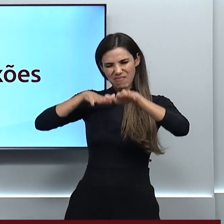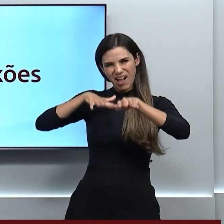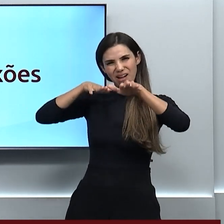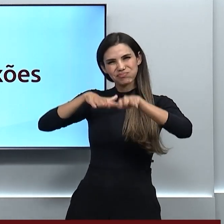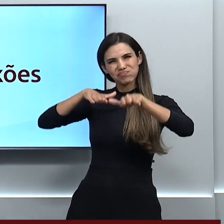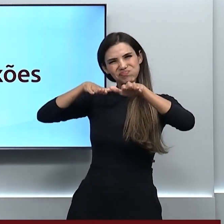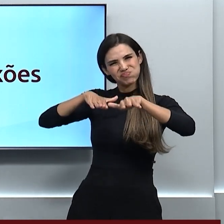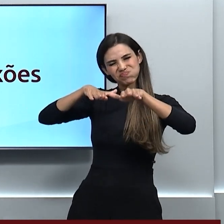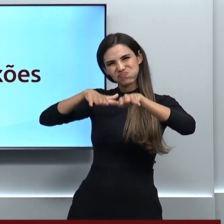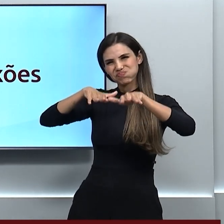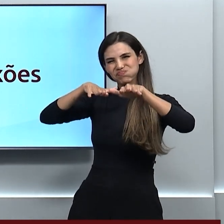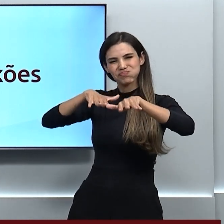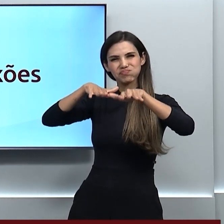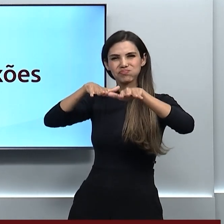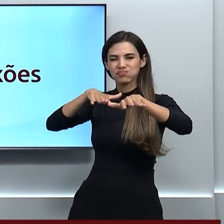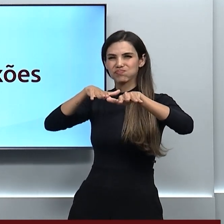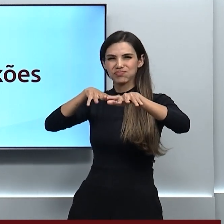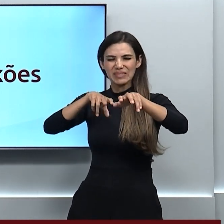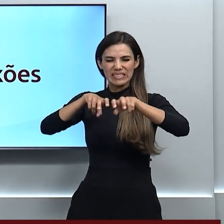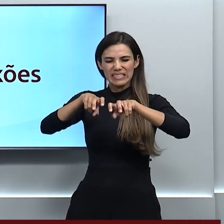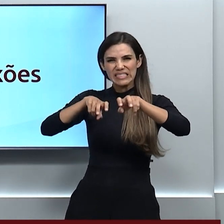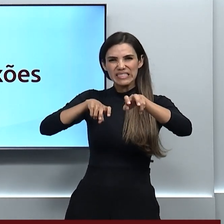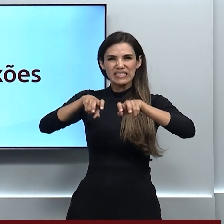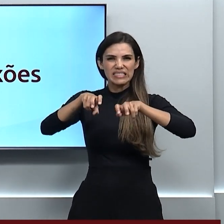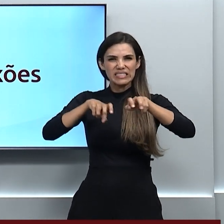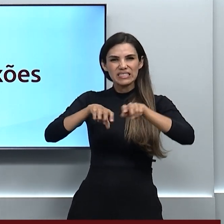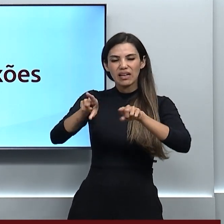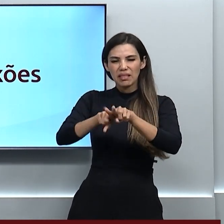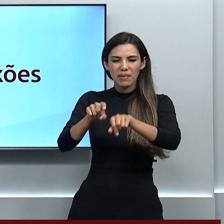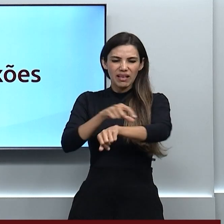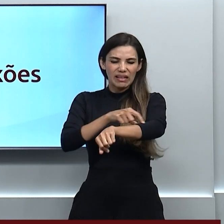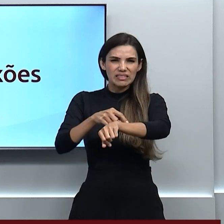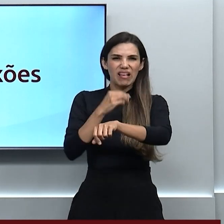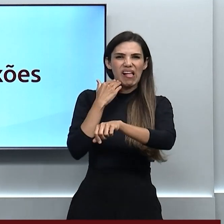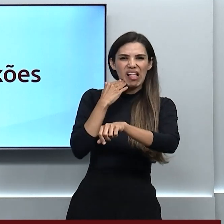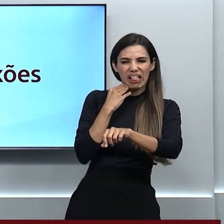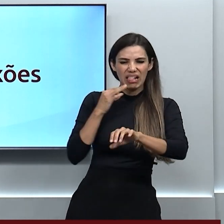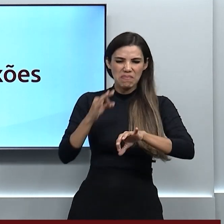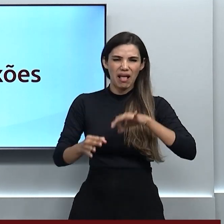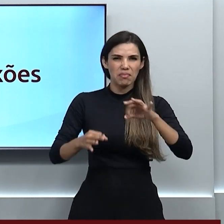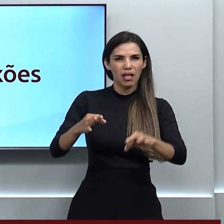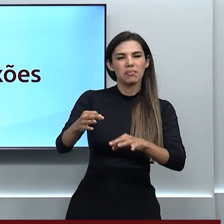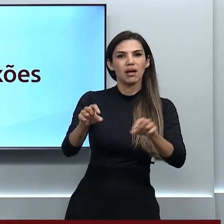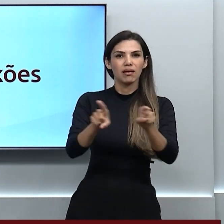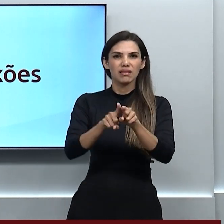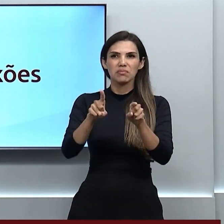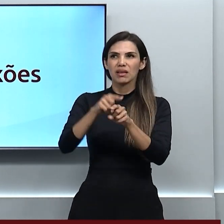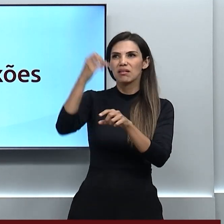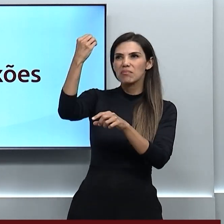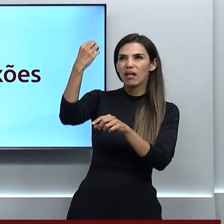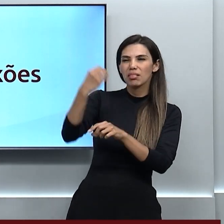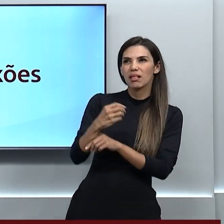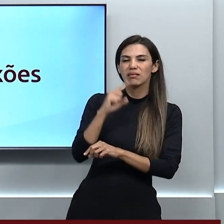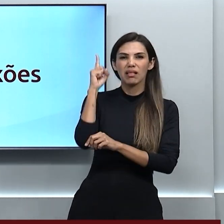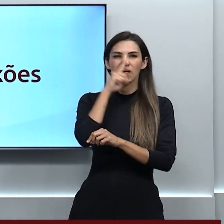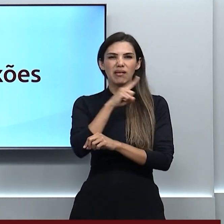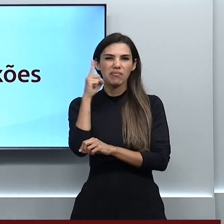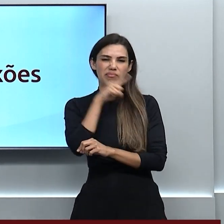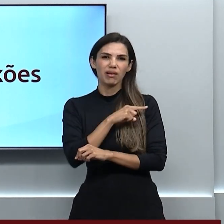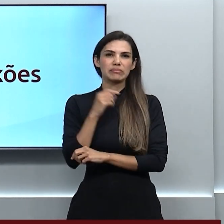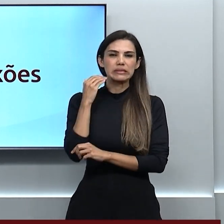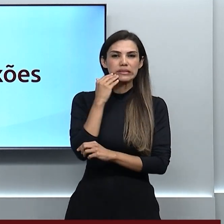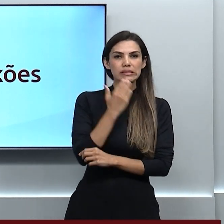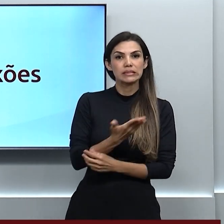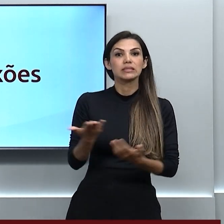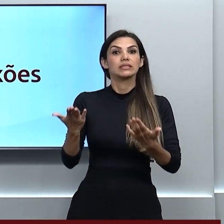trechos ficaram intransitáveis, com danos no asfalto e também semáforos inoperantes. Para minimizar os impactos e